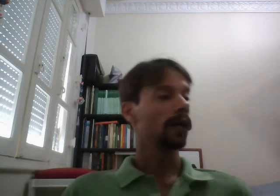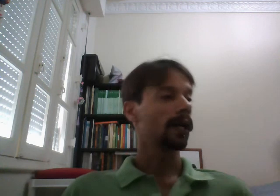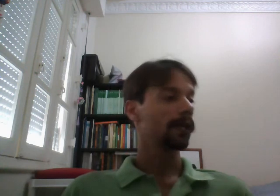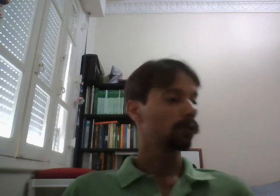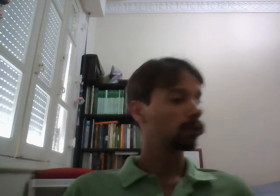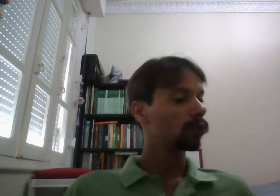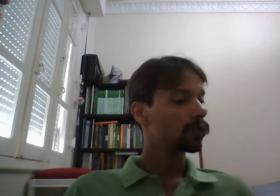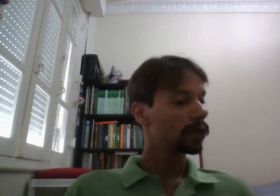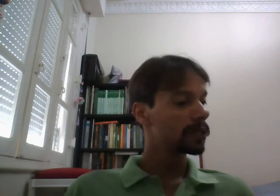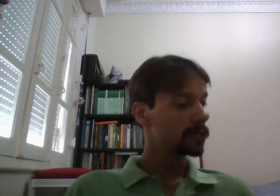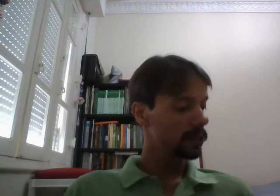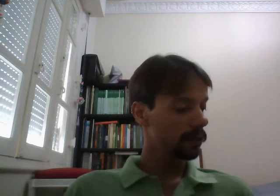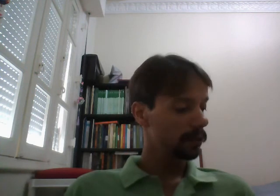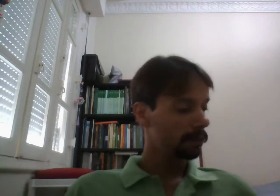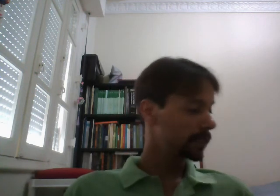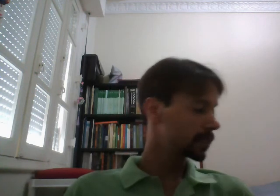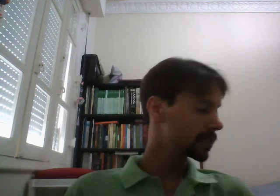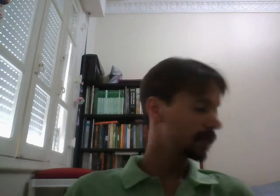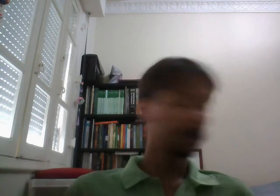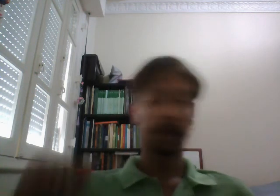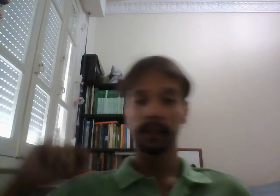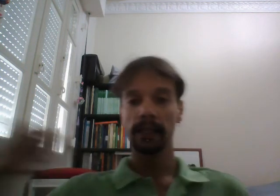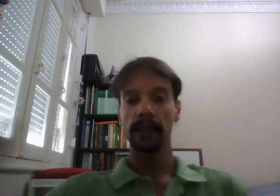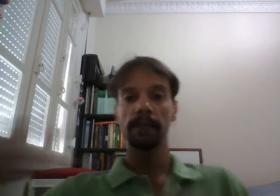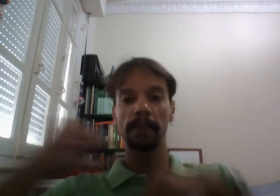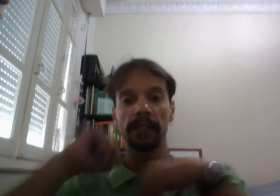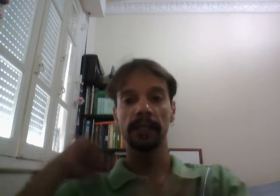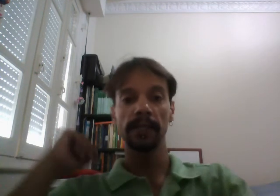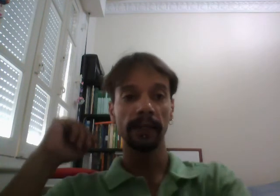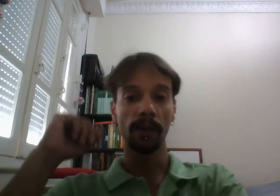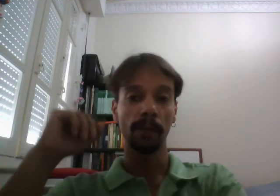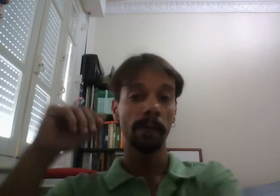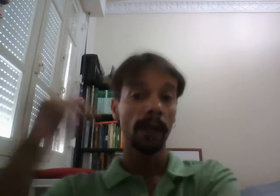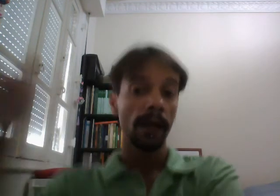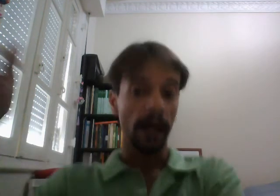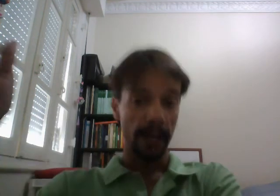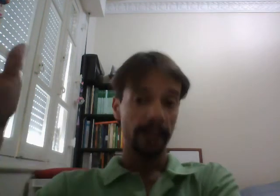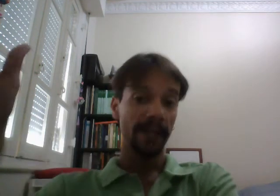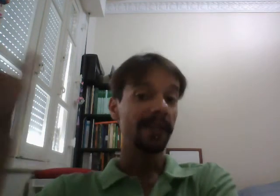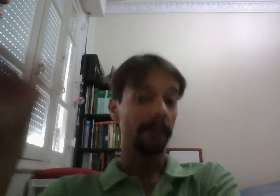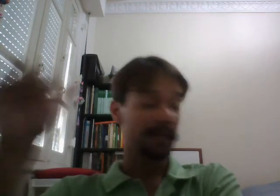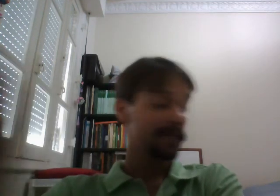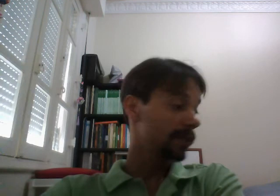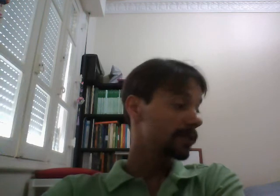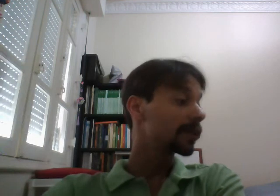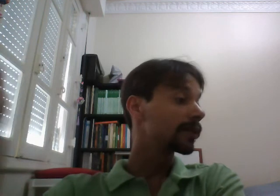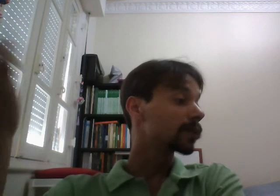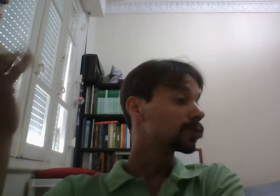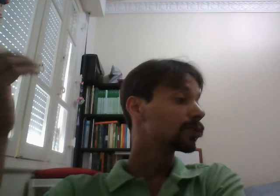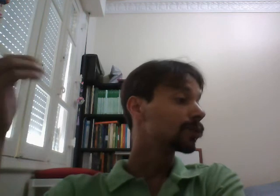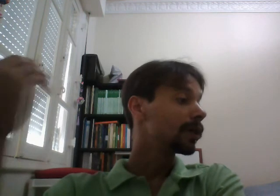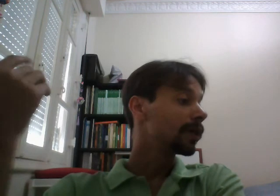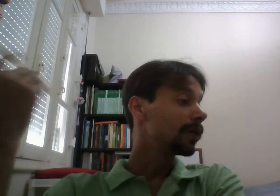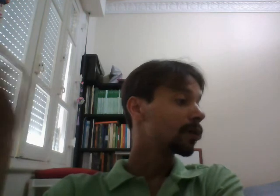aula 14, página 70 e página 71. Aliás, nessa página 70 e 71, ele